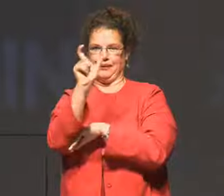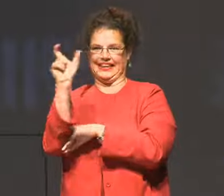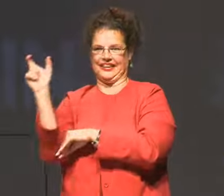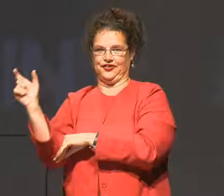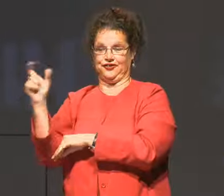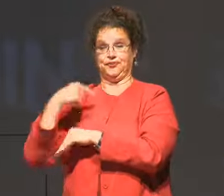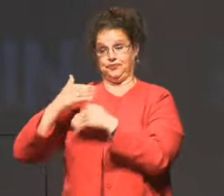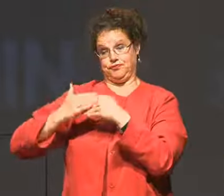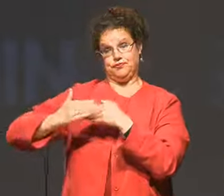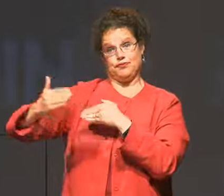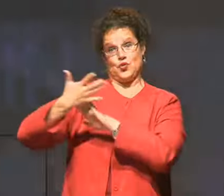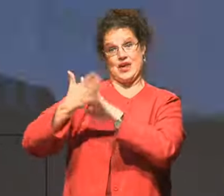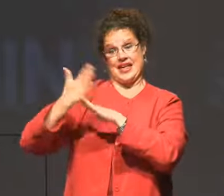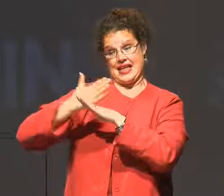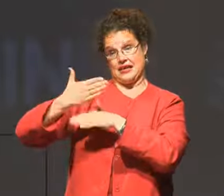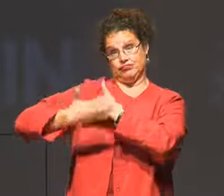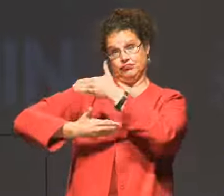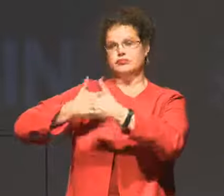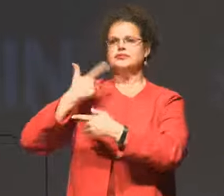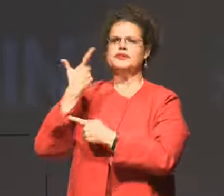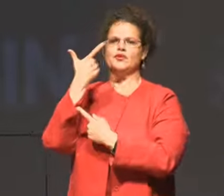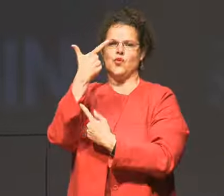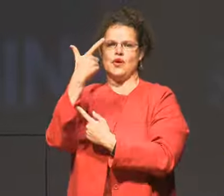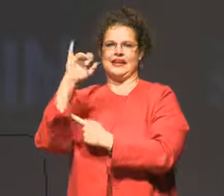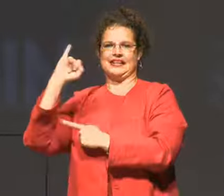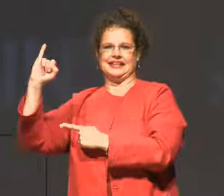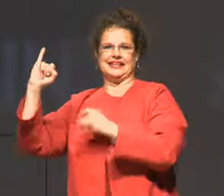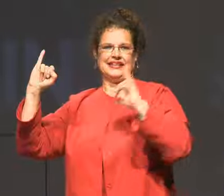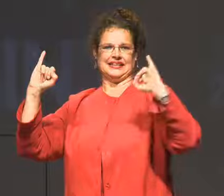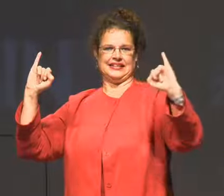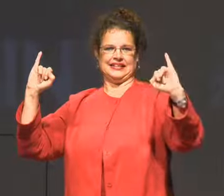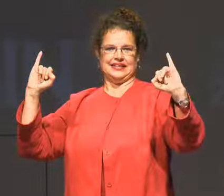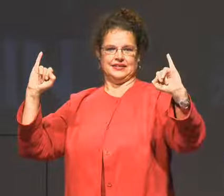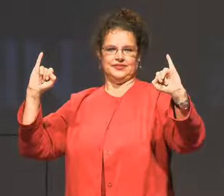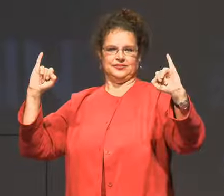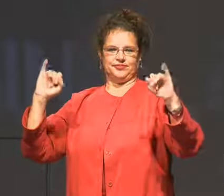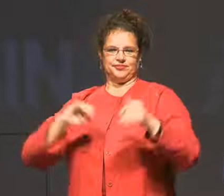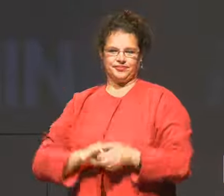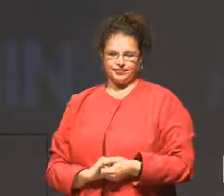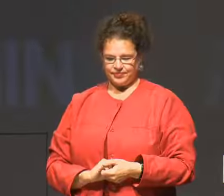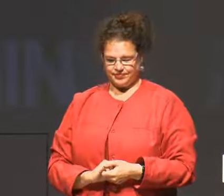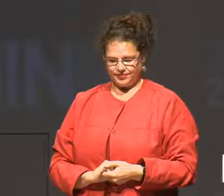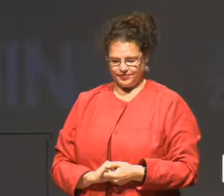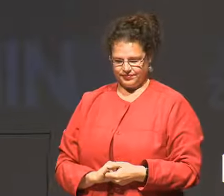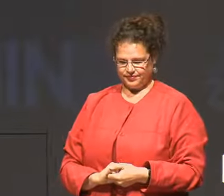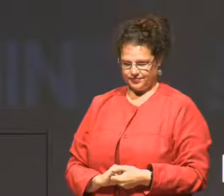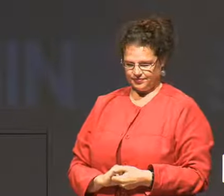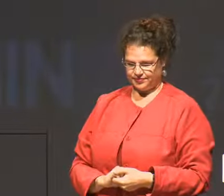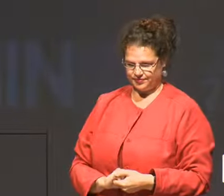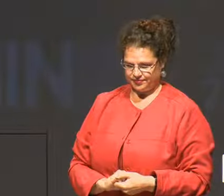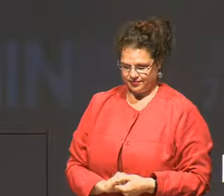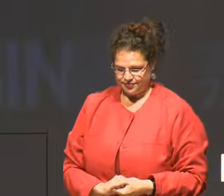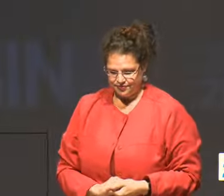Thema auseinandergesetzt, mit diesen beiden Begriffen. Es sind die beiden Begriffe mit jeweils